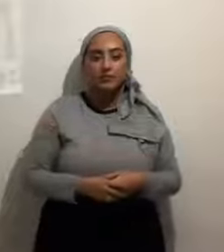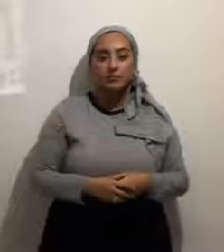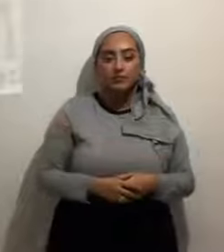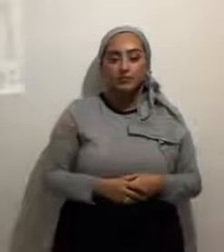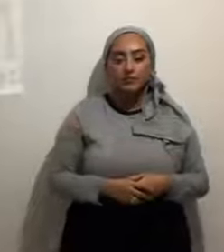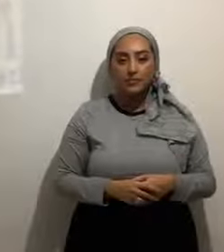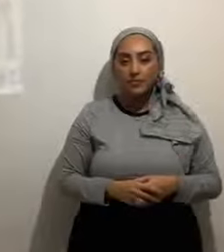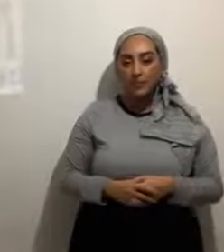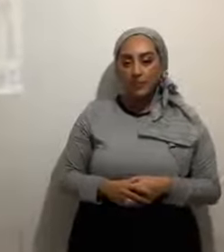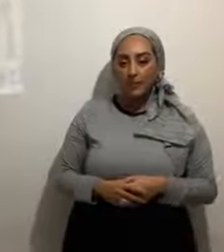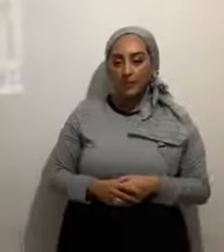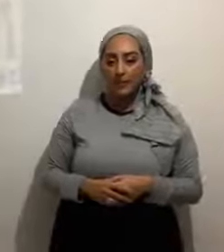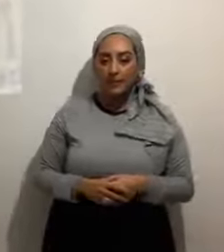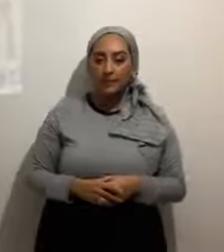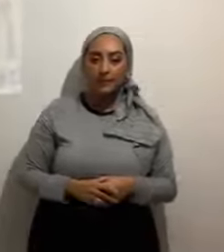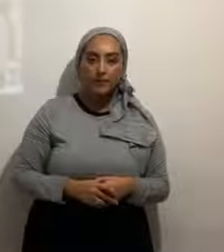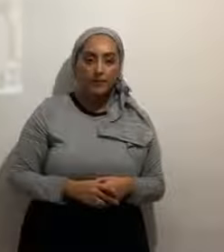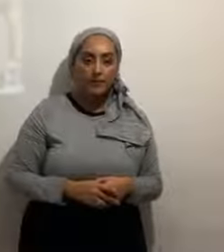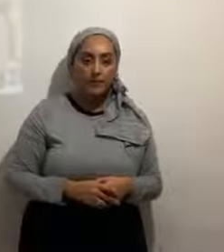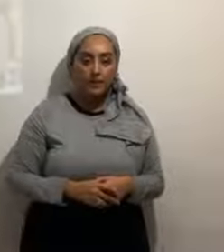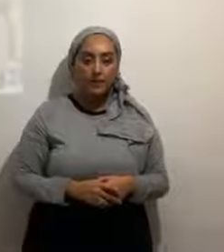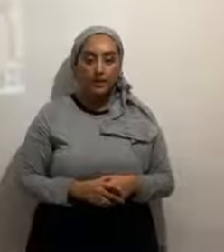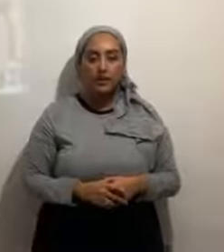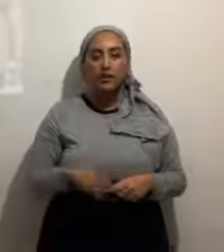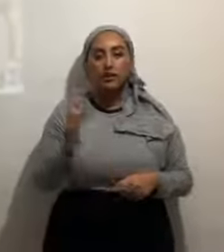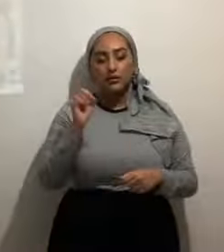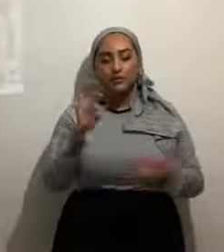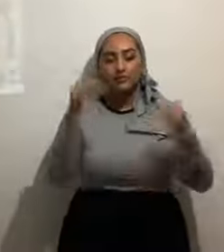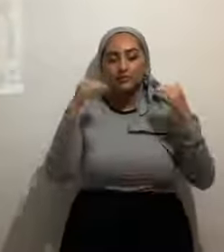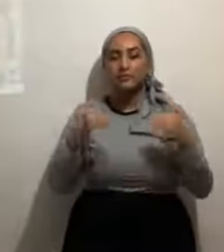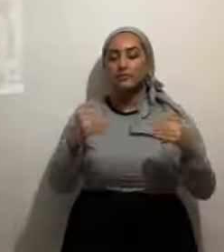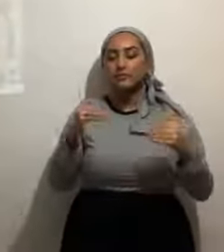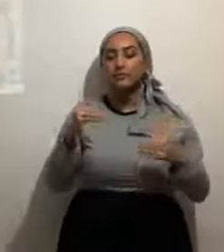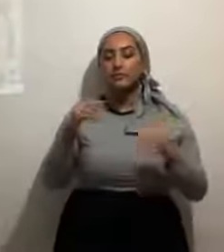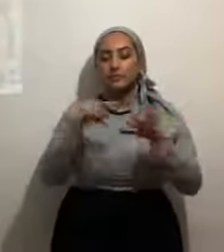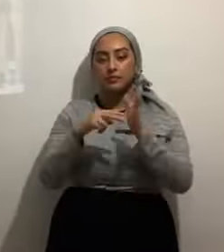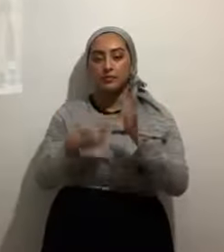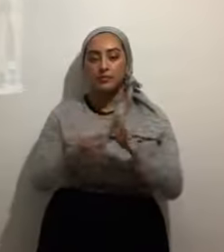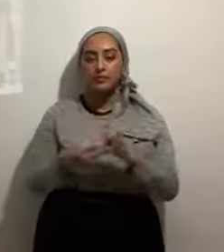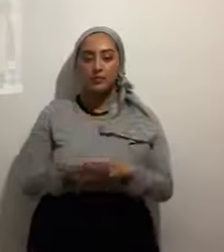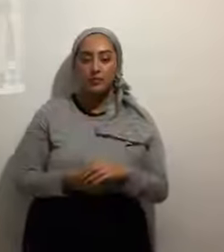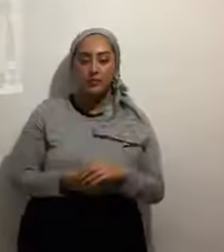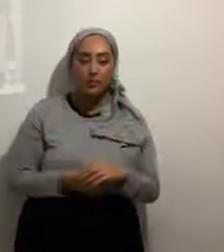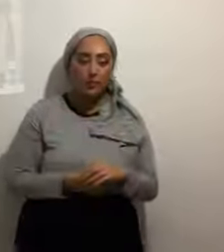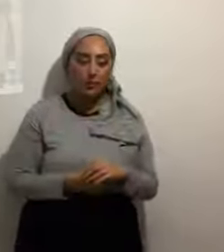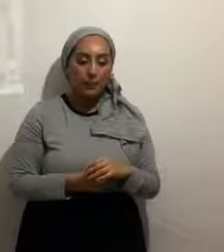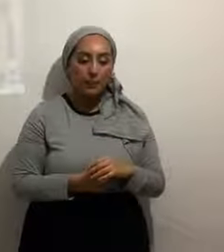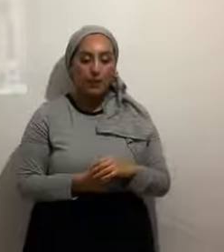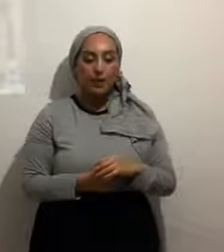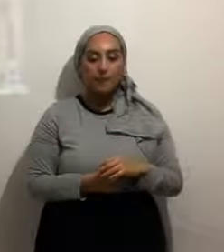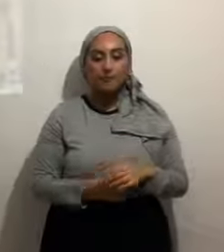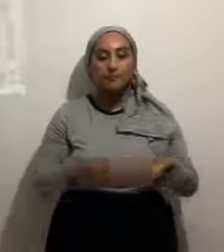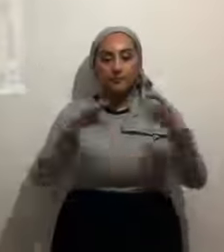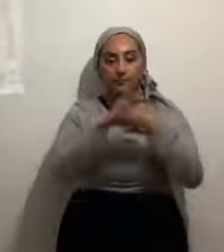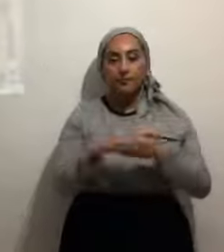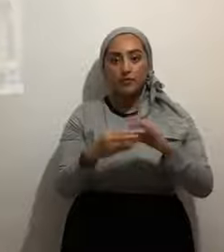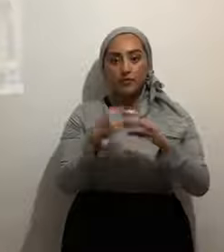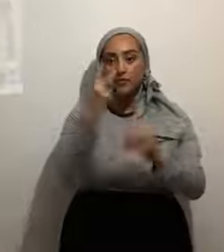bien acrílico. Bueno, la idea es esta, miren, en la narración que veíamos en Juan,